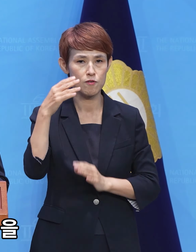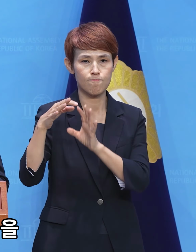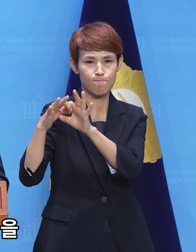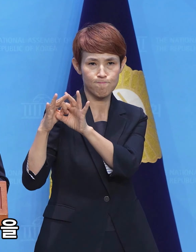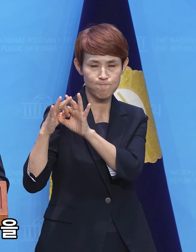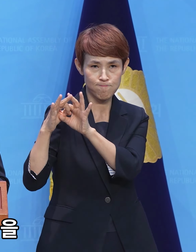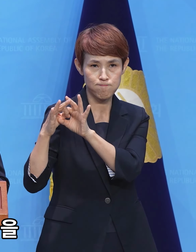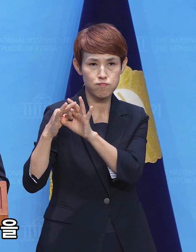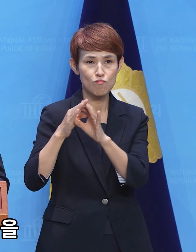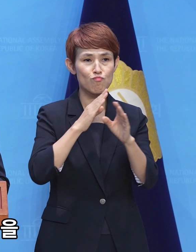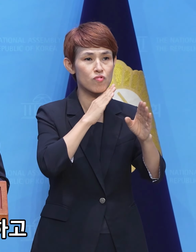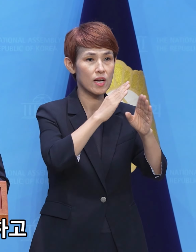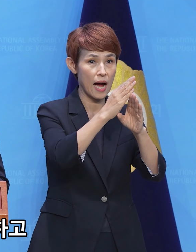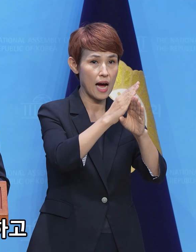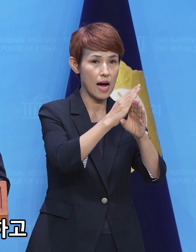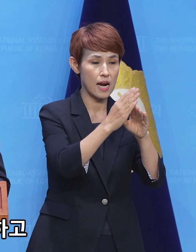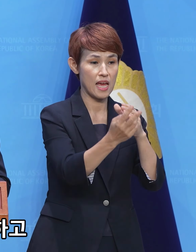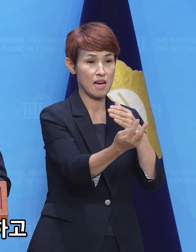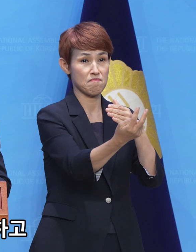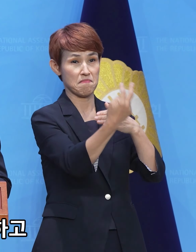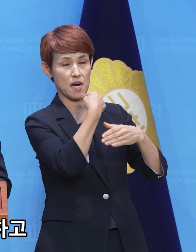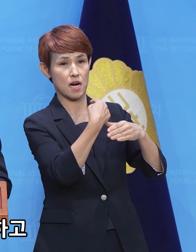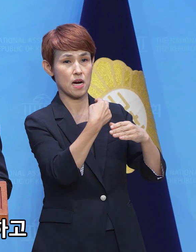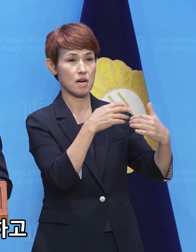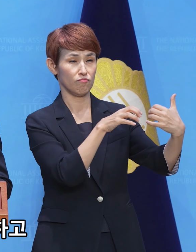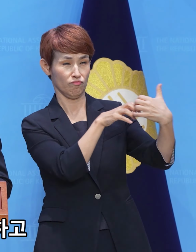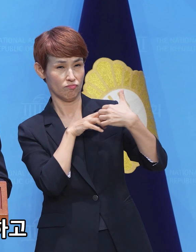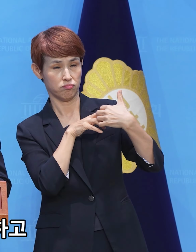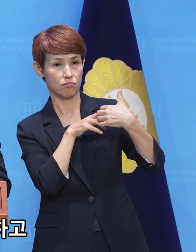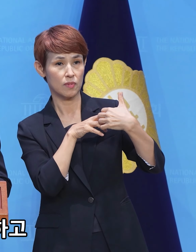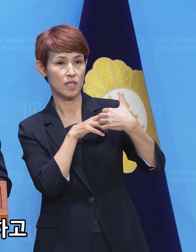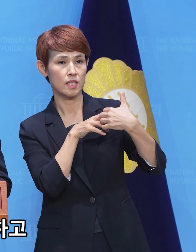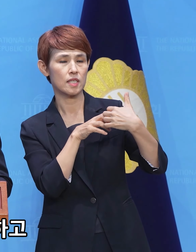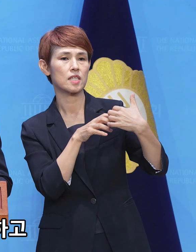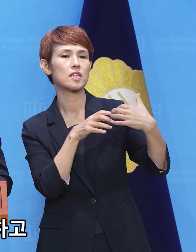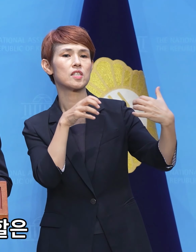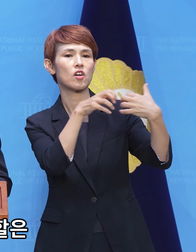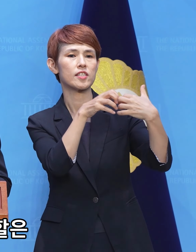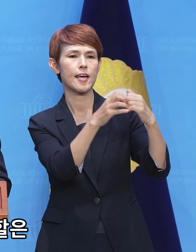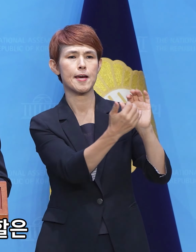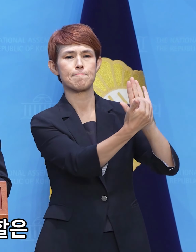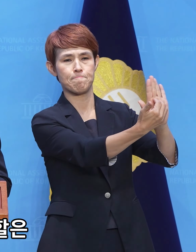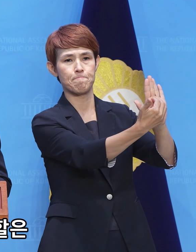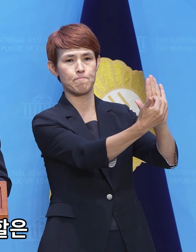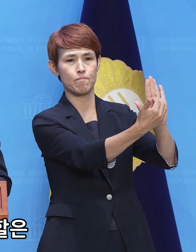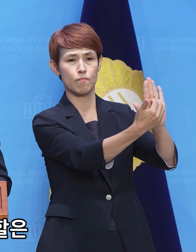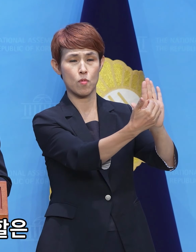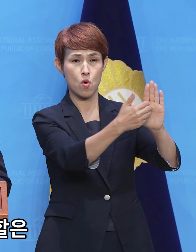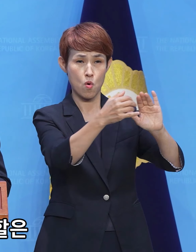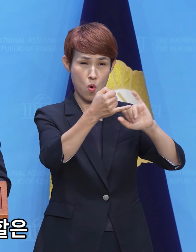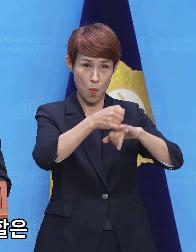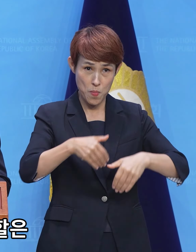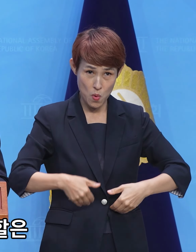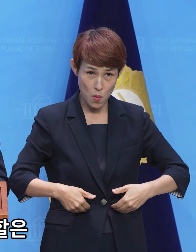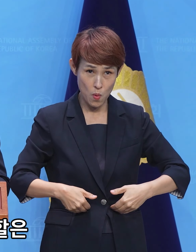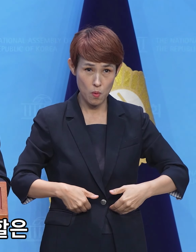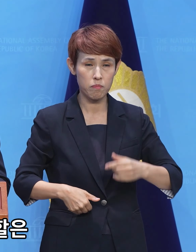북한의 남침을 혹은 제2의 가상적인 전쟁을 억제하고 정 필요하다면